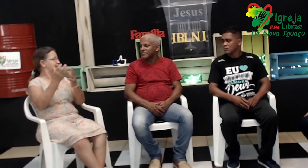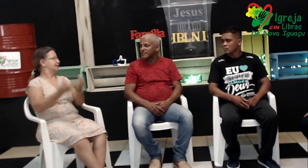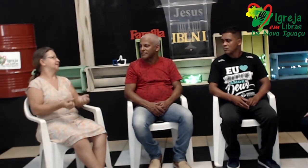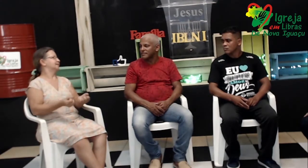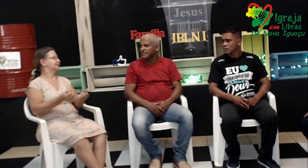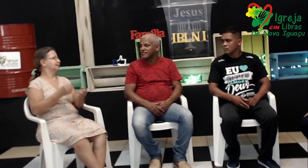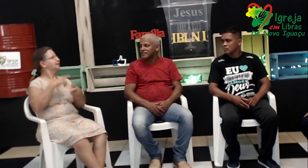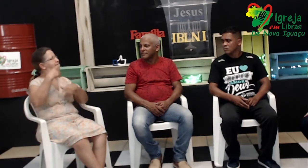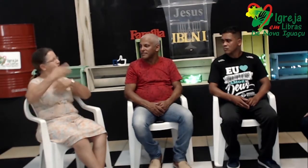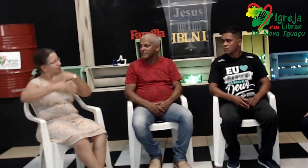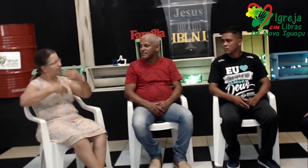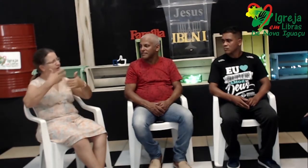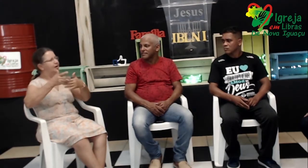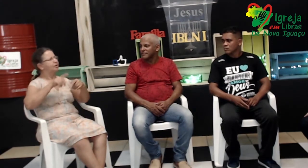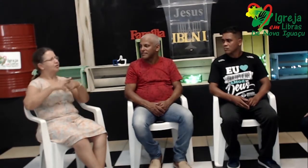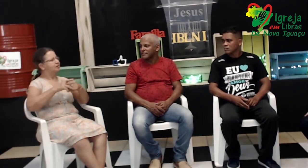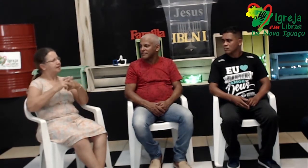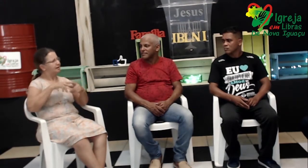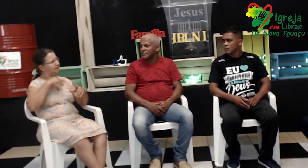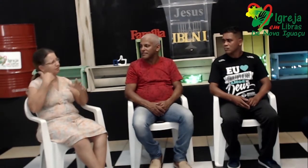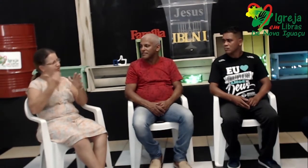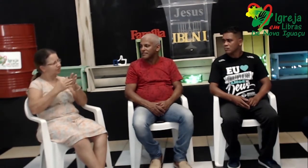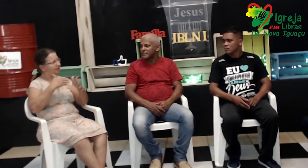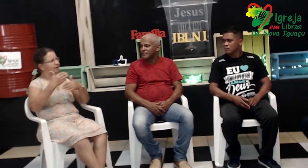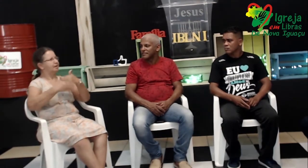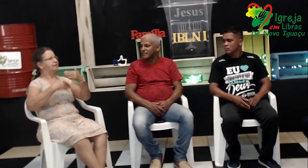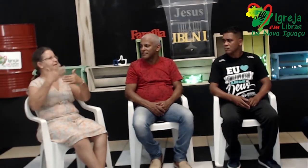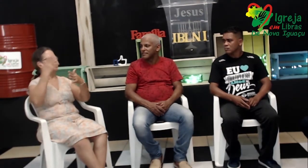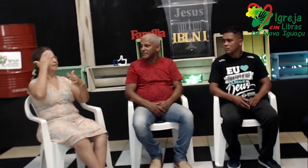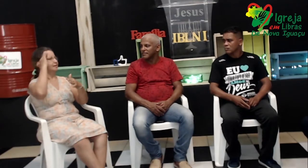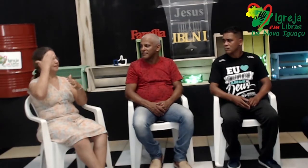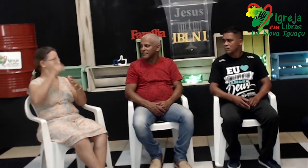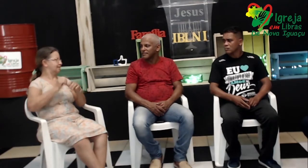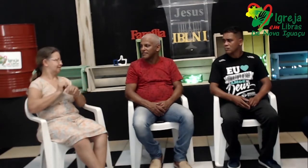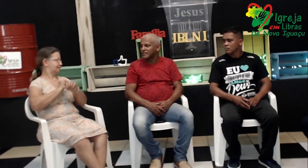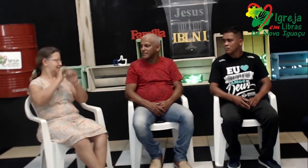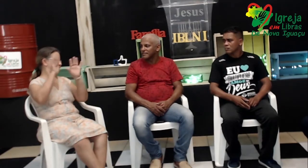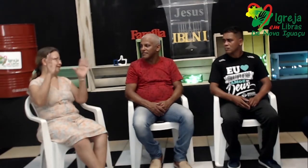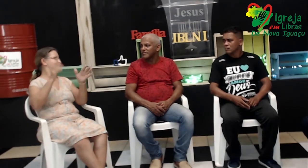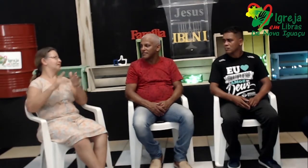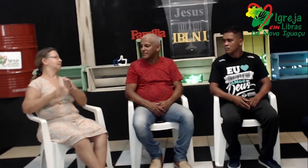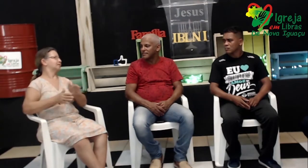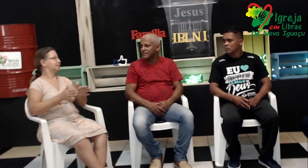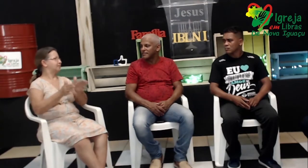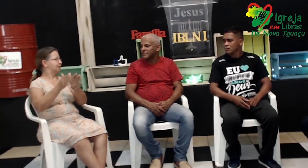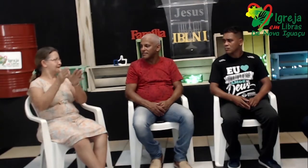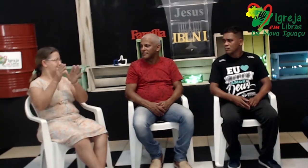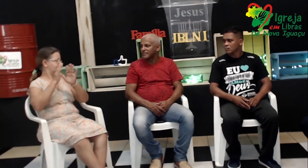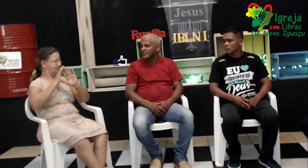e quando nós nos arrependemos e aceitamos Jesus, vamos consertando e